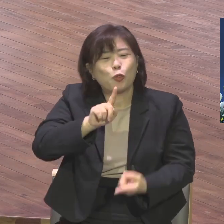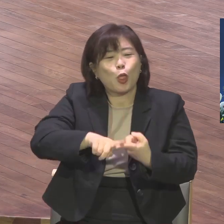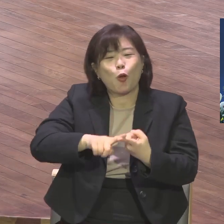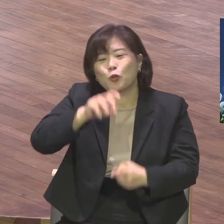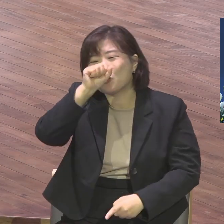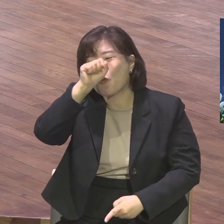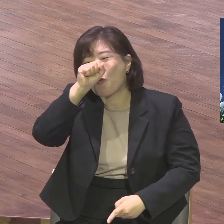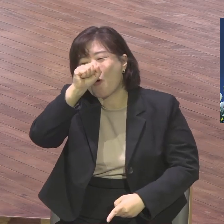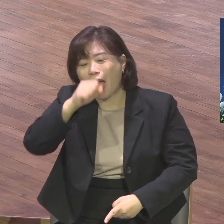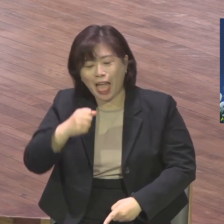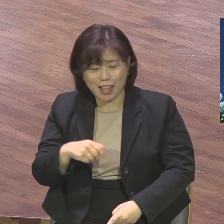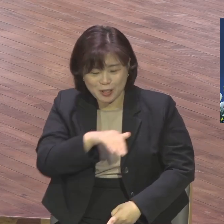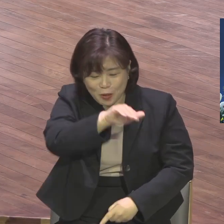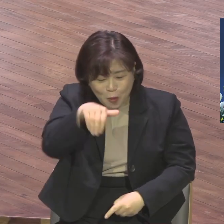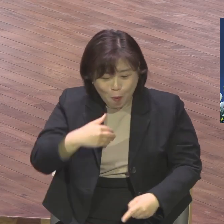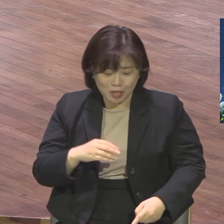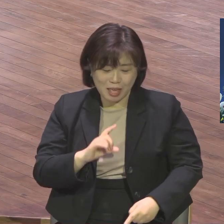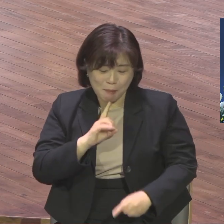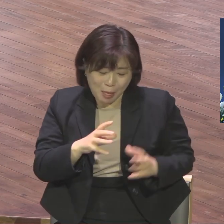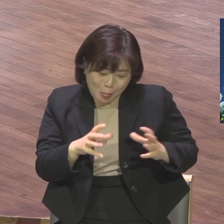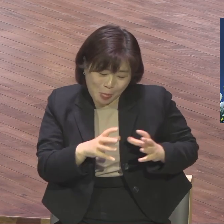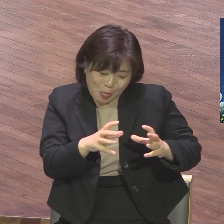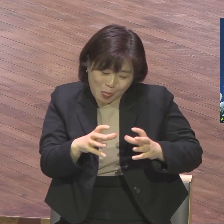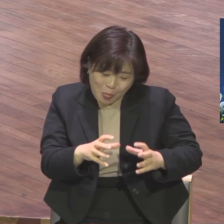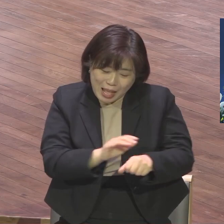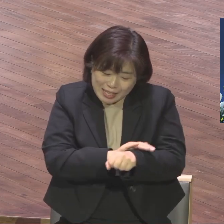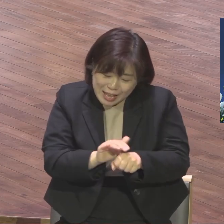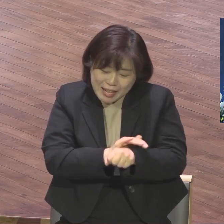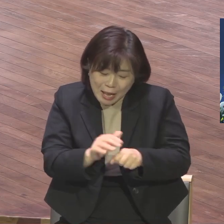잘하면서 우리끼리 행복하게 우리끼리,